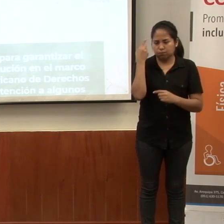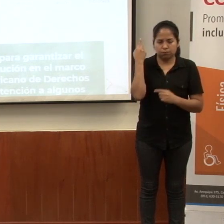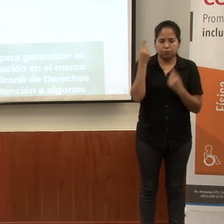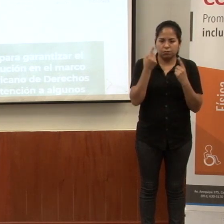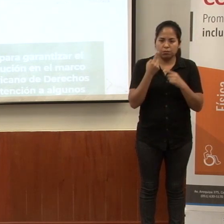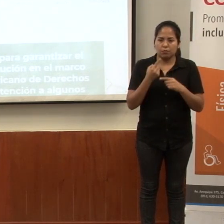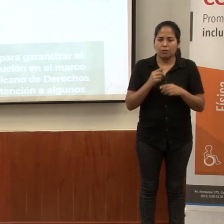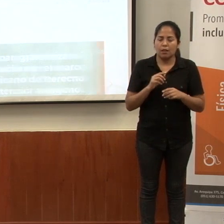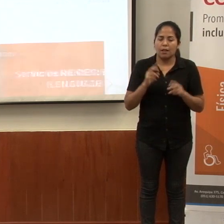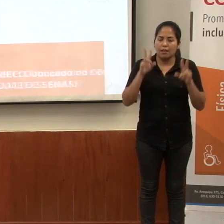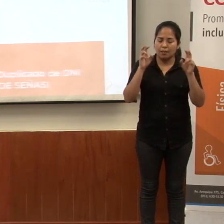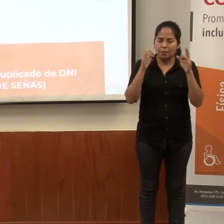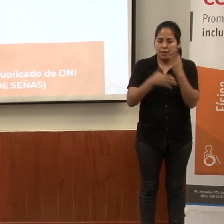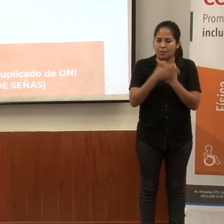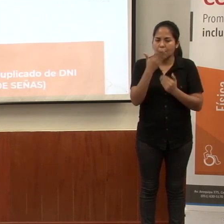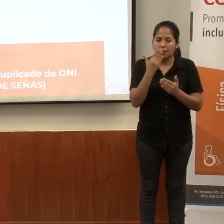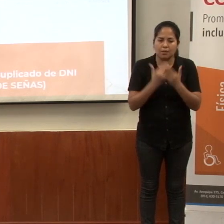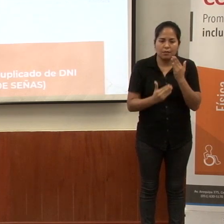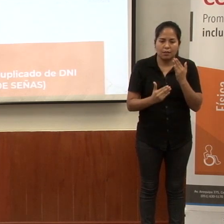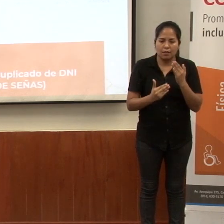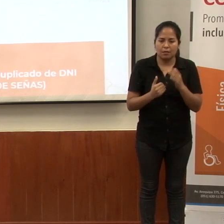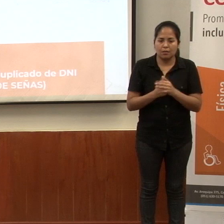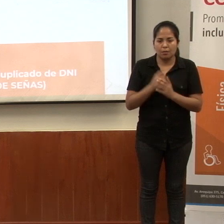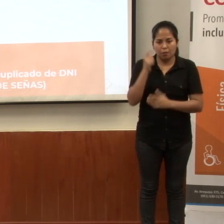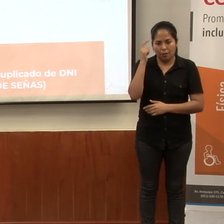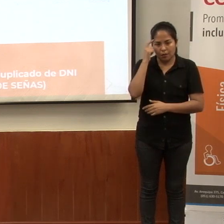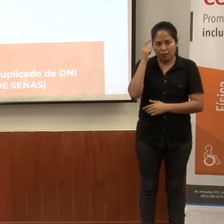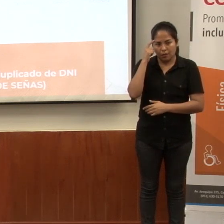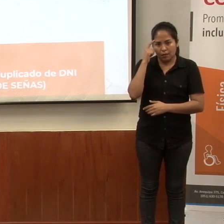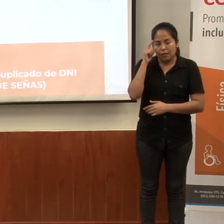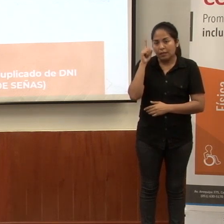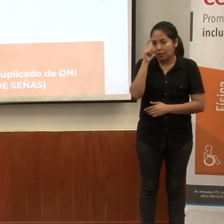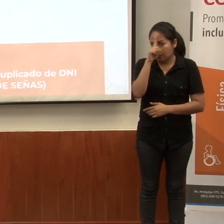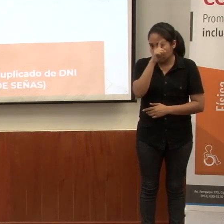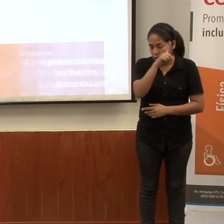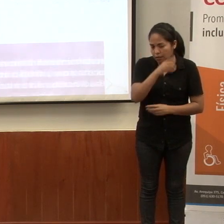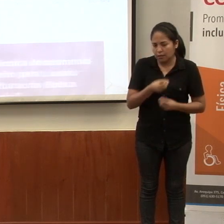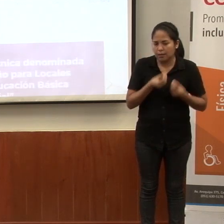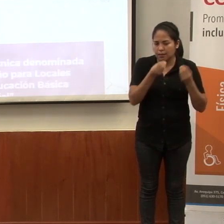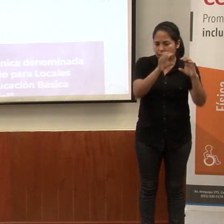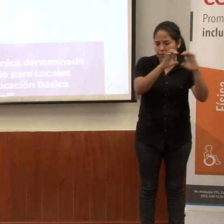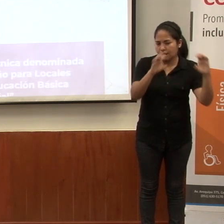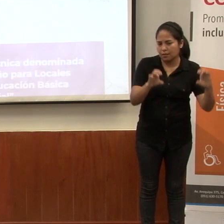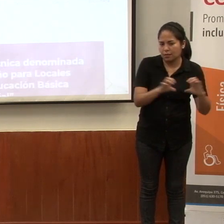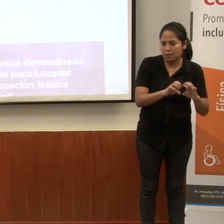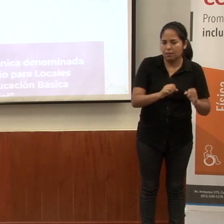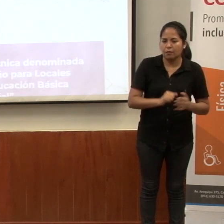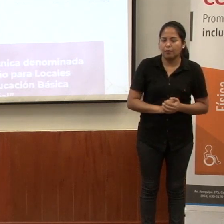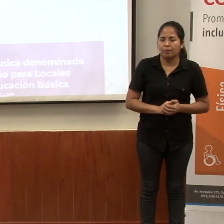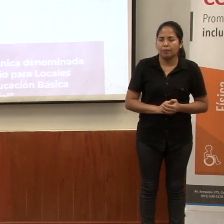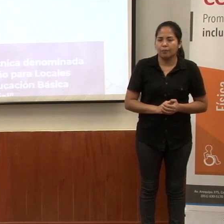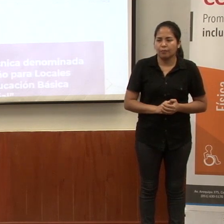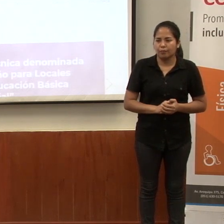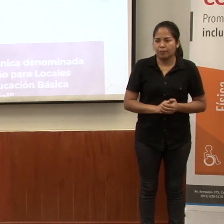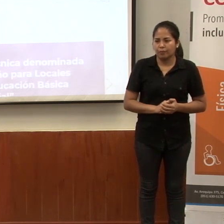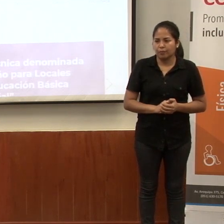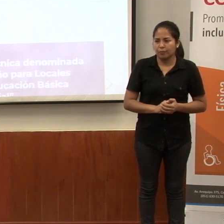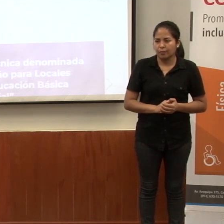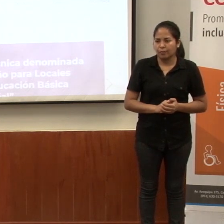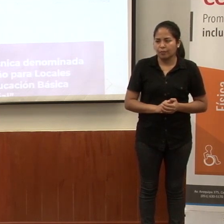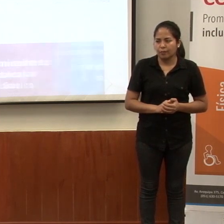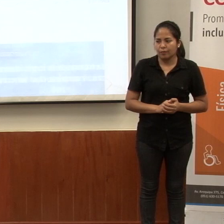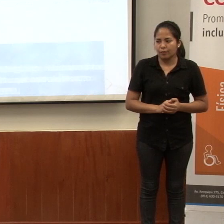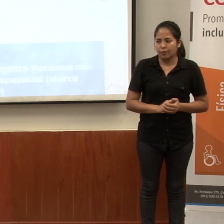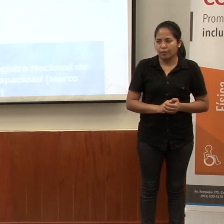problema de salud mental sí hay dificultades para poder calificar efectivamente. Y muchos trastornos de la actividad,